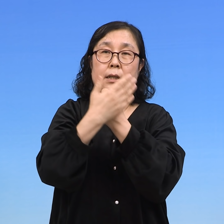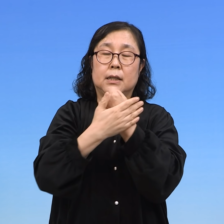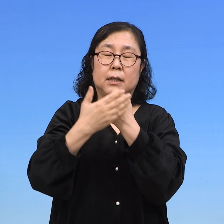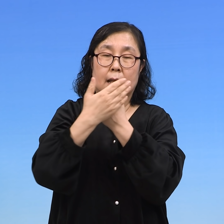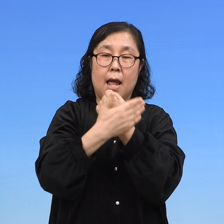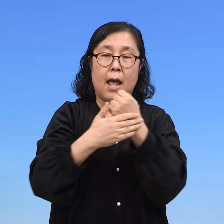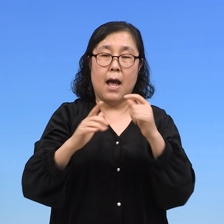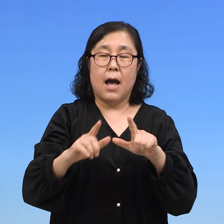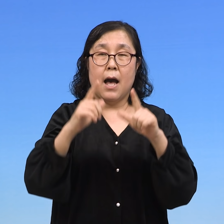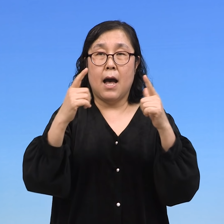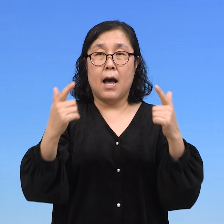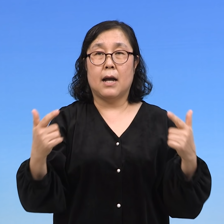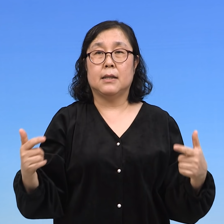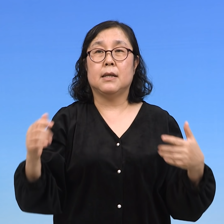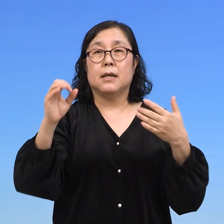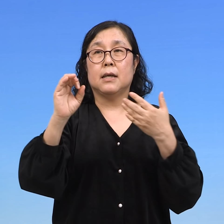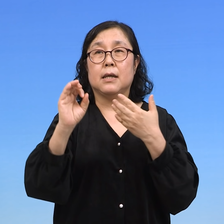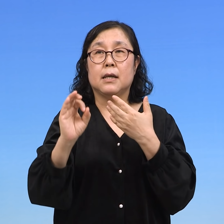아니면